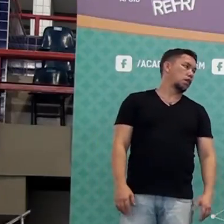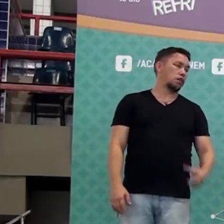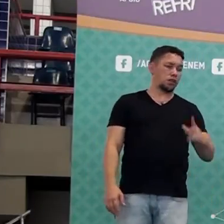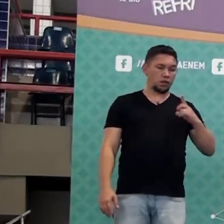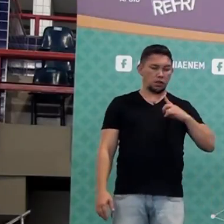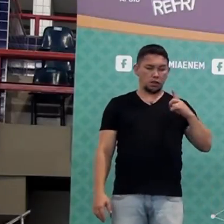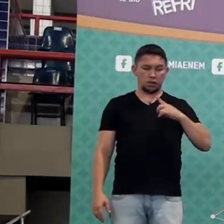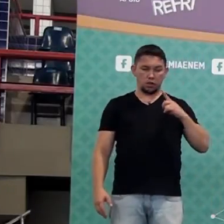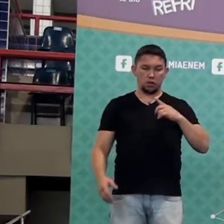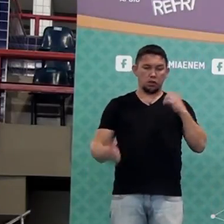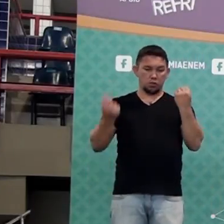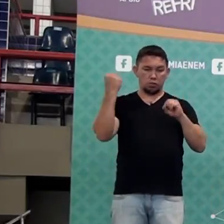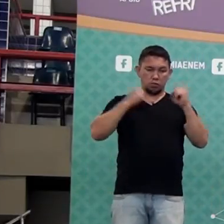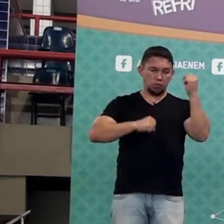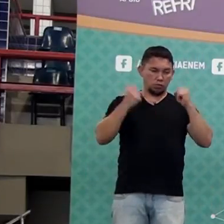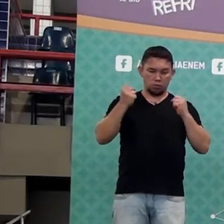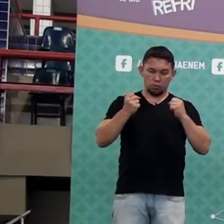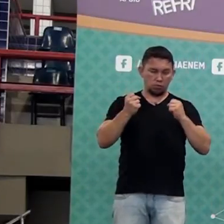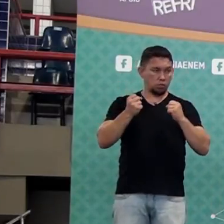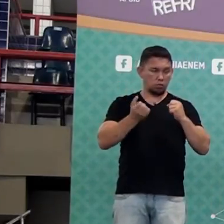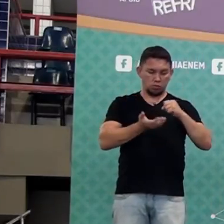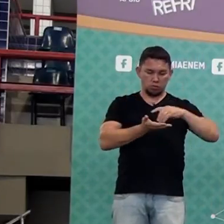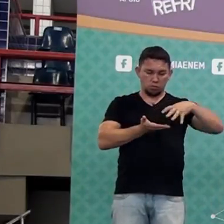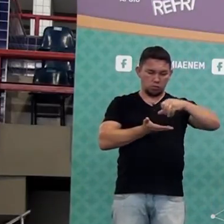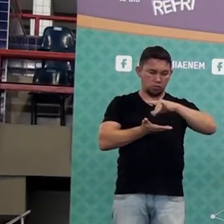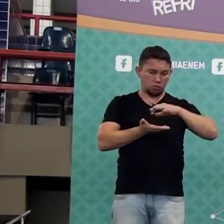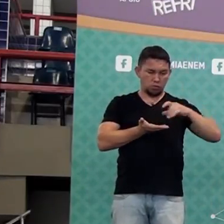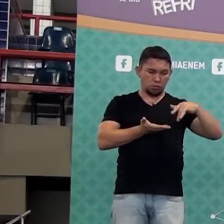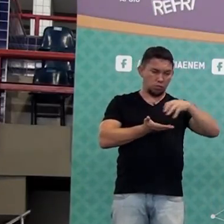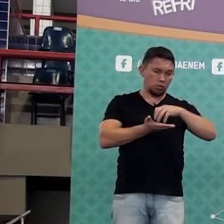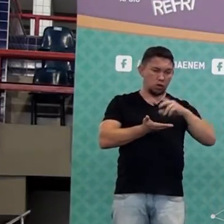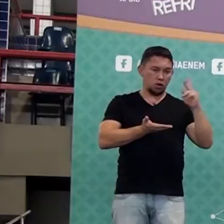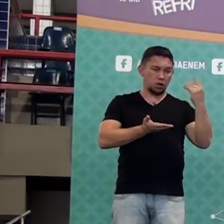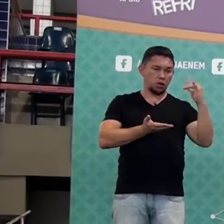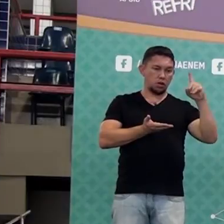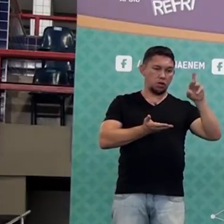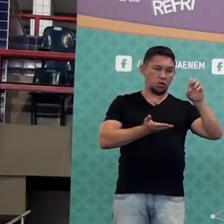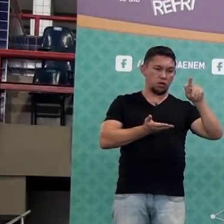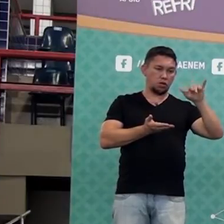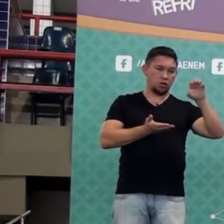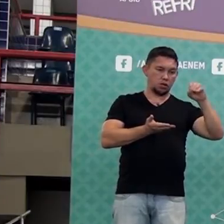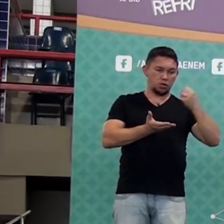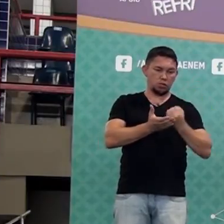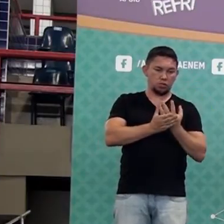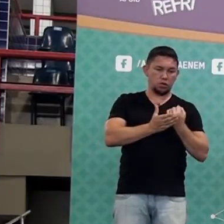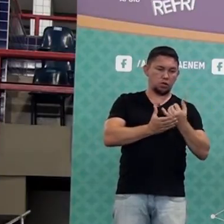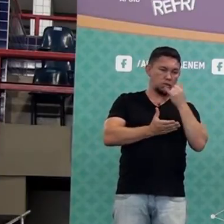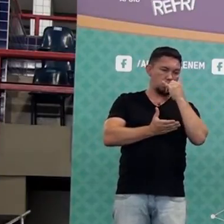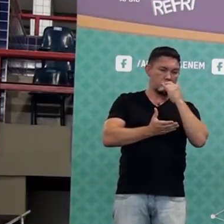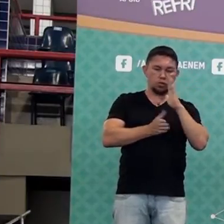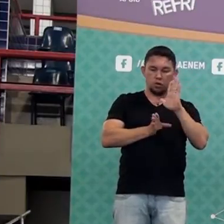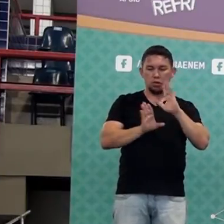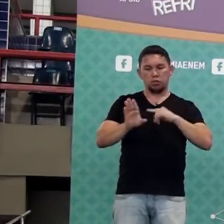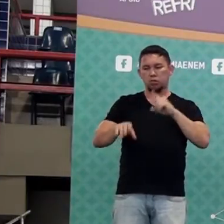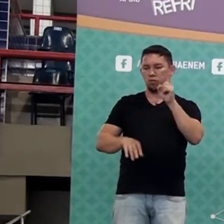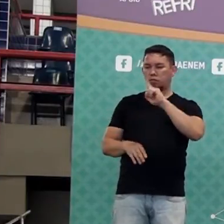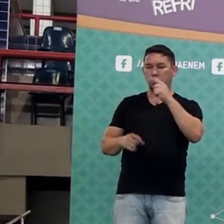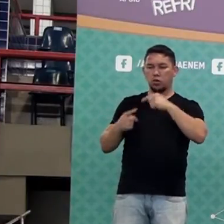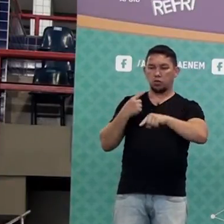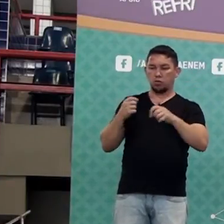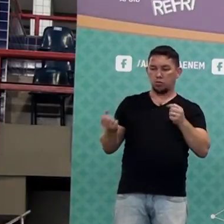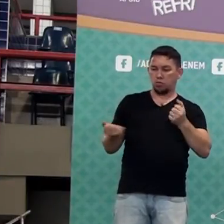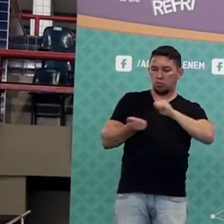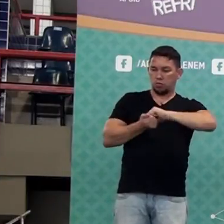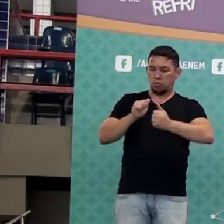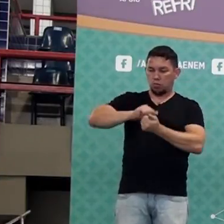Existem usinas que utilizam a fusão de hidrogênio para produzir energia? Não. Por que não se produz energia a partir da